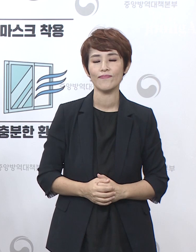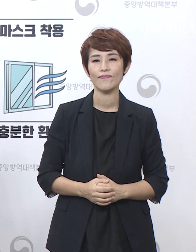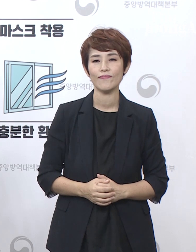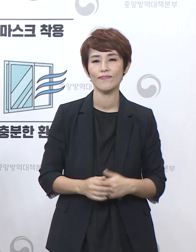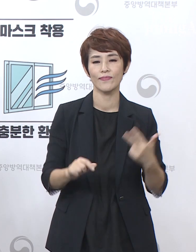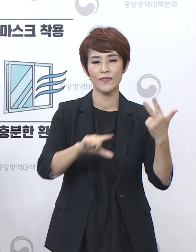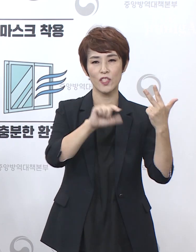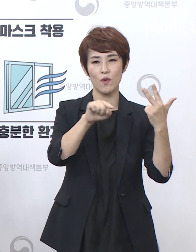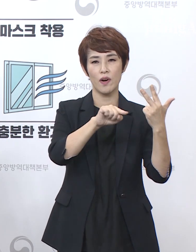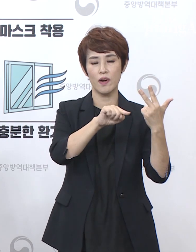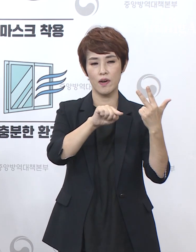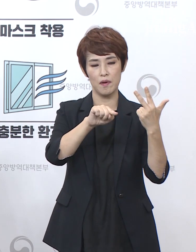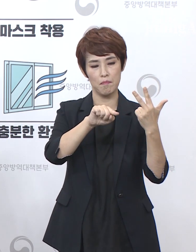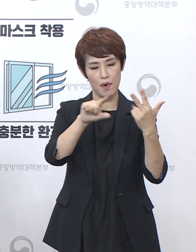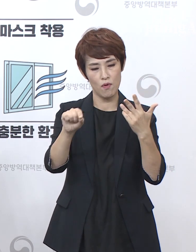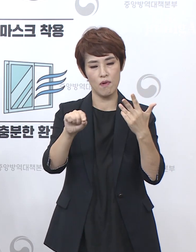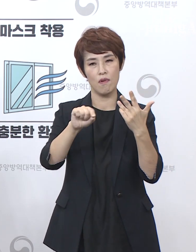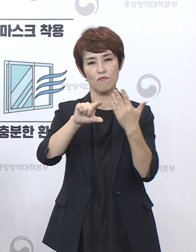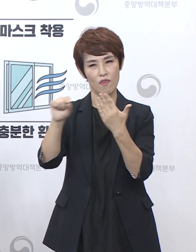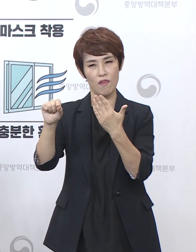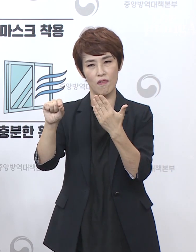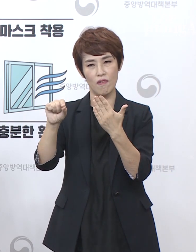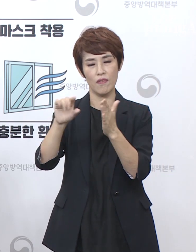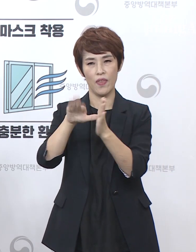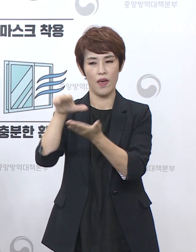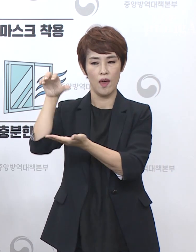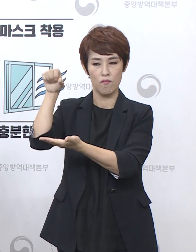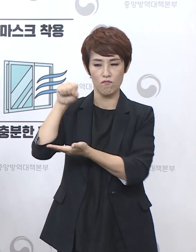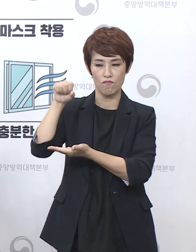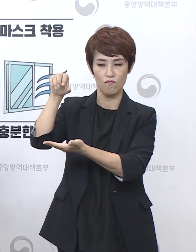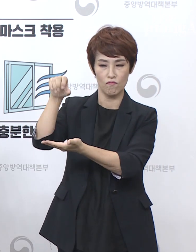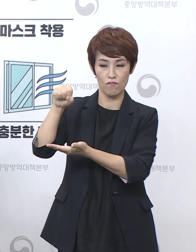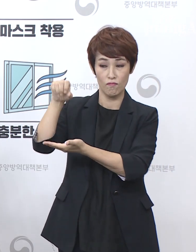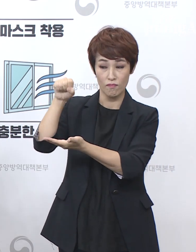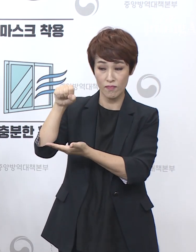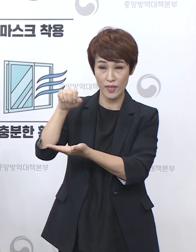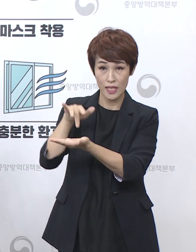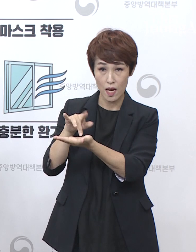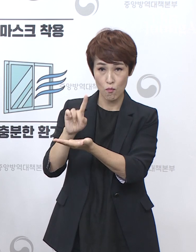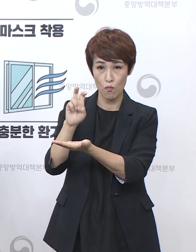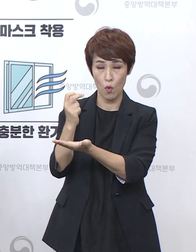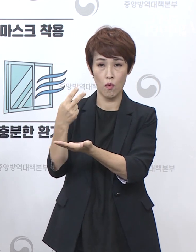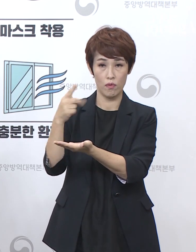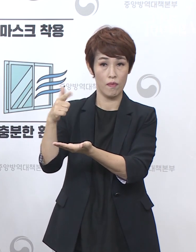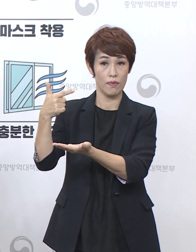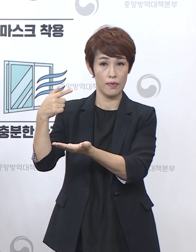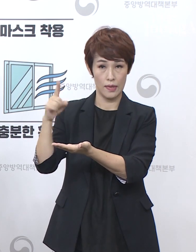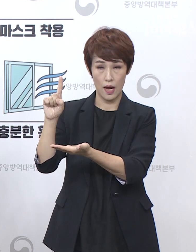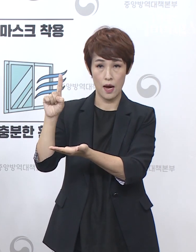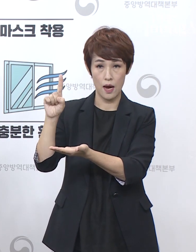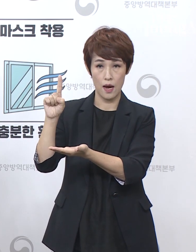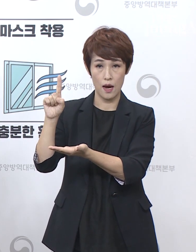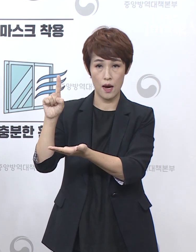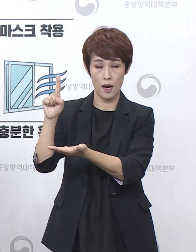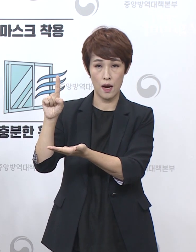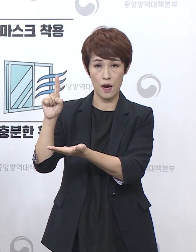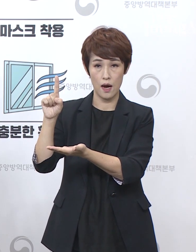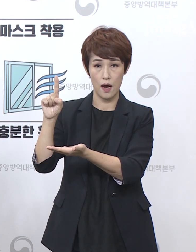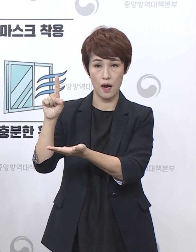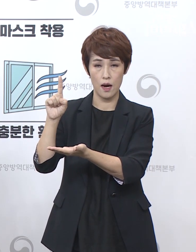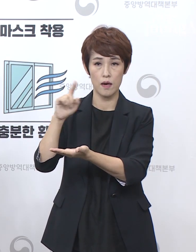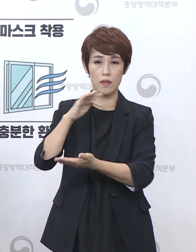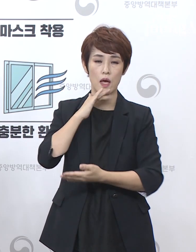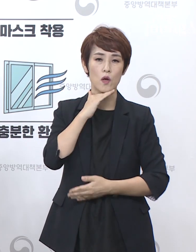3분기 그리고 7월, 8월, 9월에 분산돼서 들어오는 모더나 백신의 물량은 현재